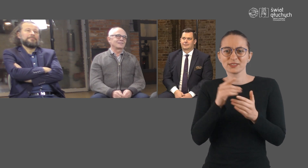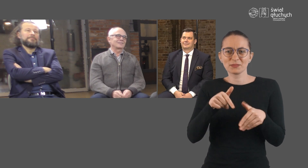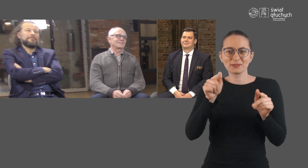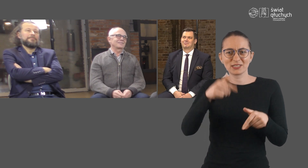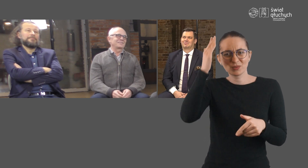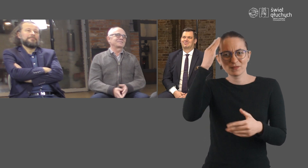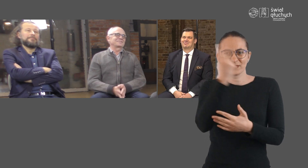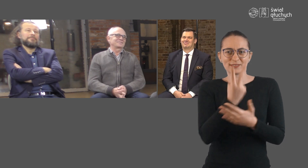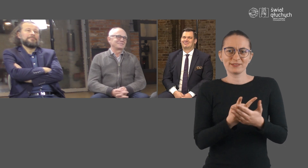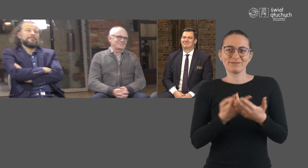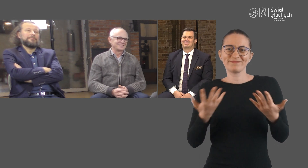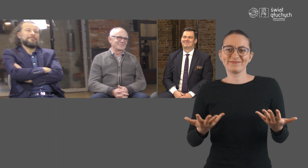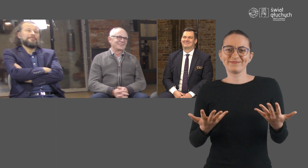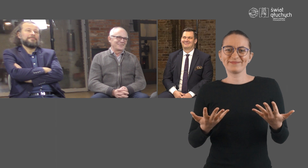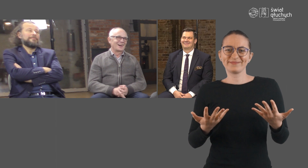czytać.